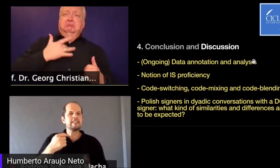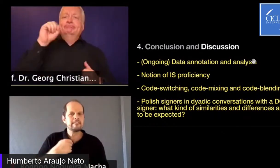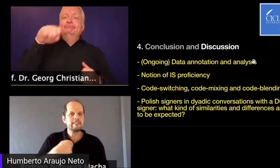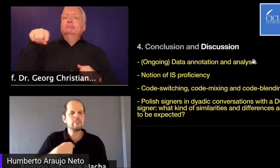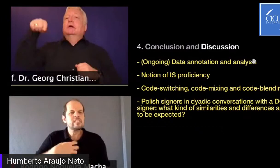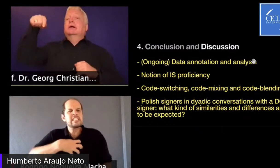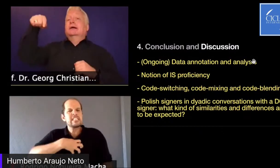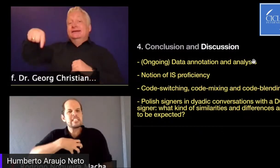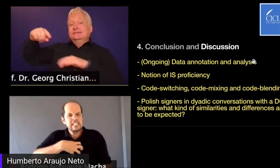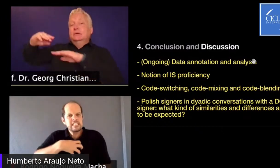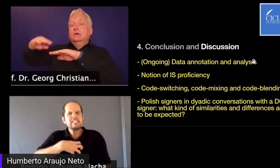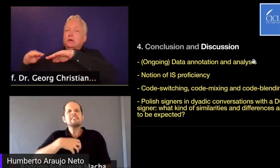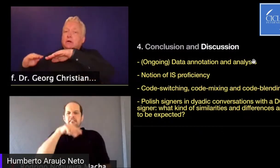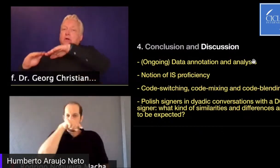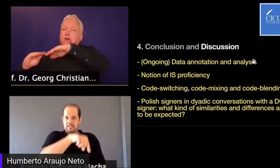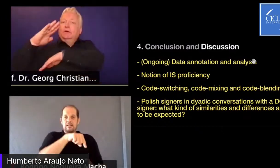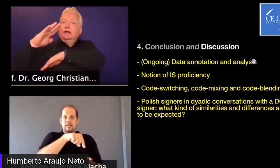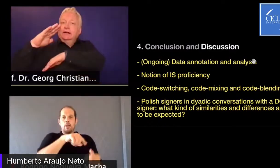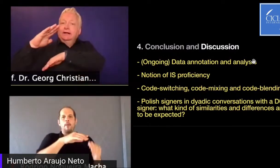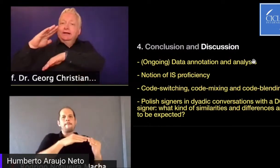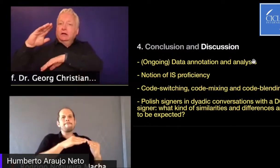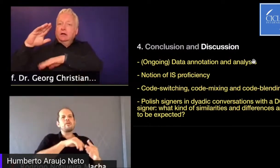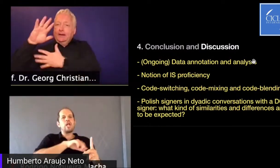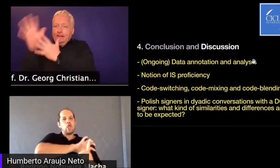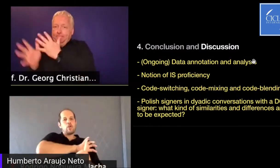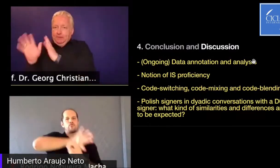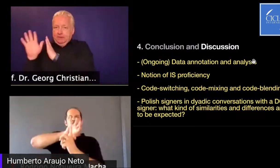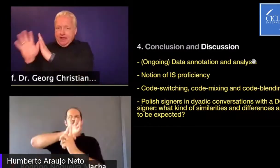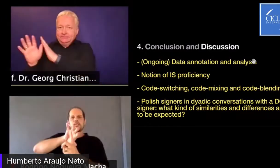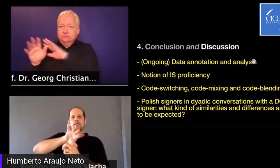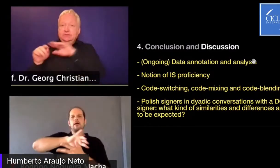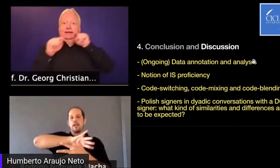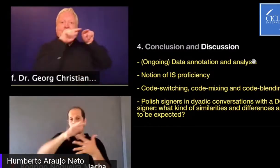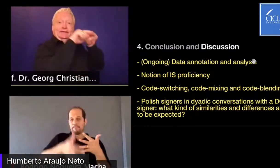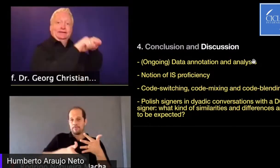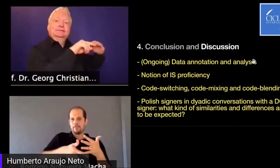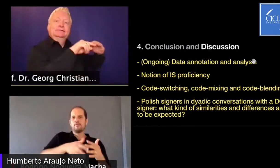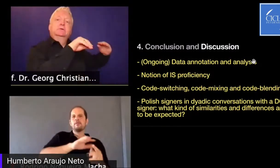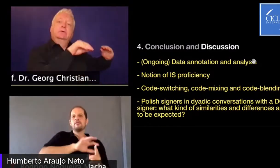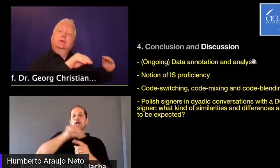língua. E aí é bem interessante, né? Porque,